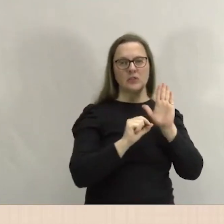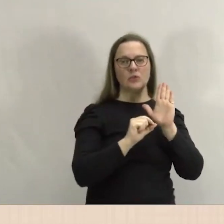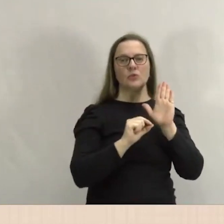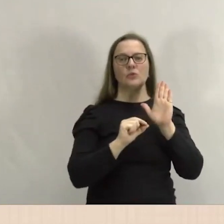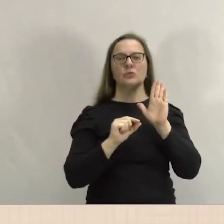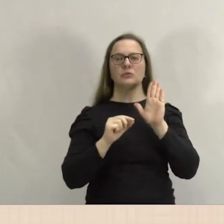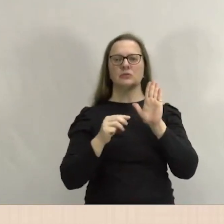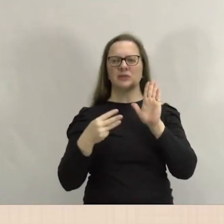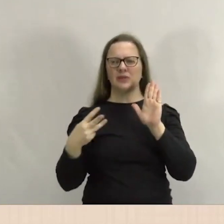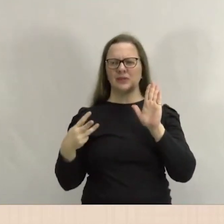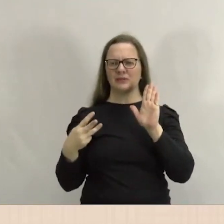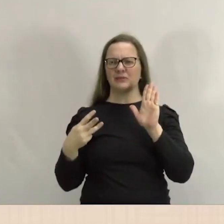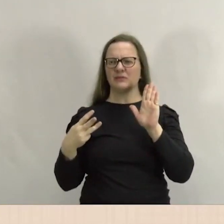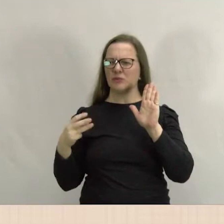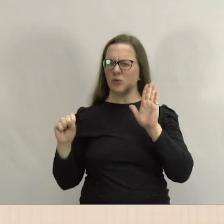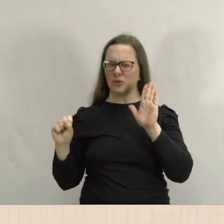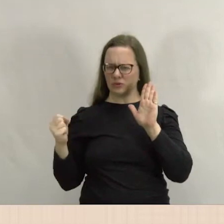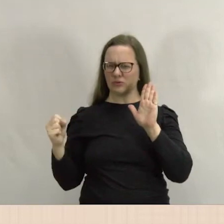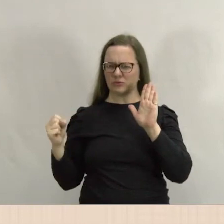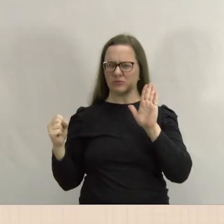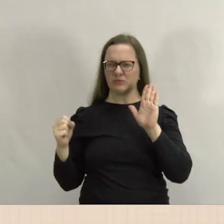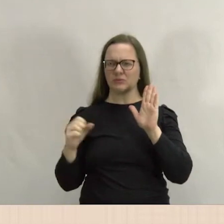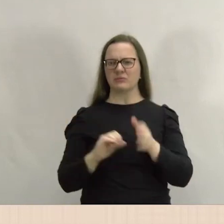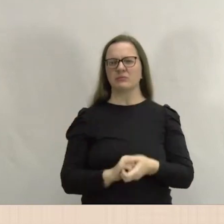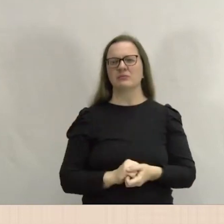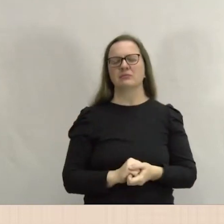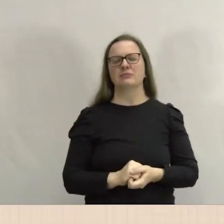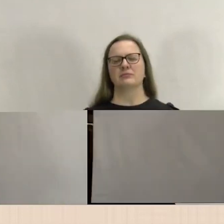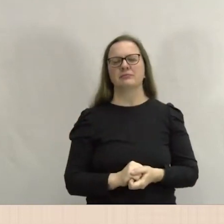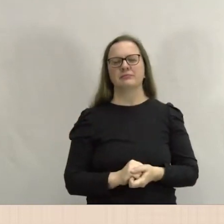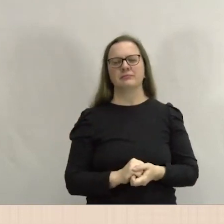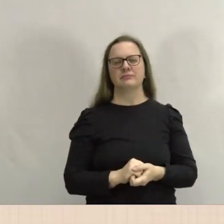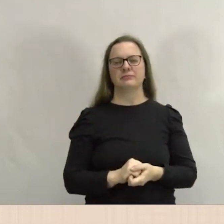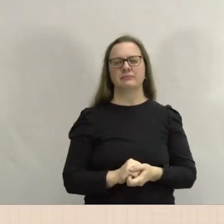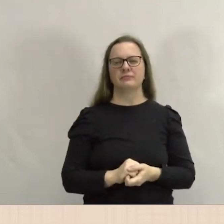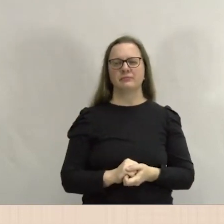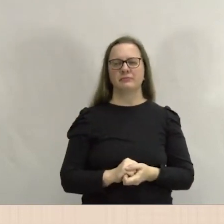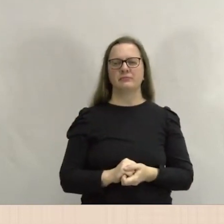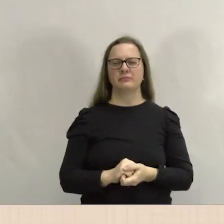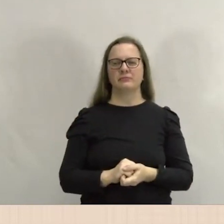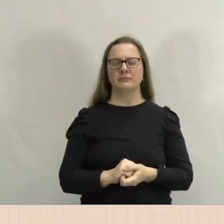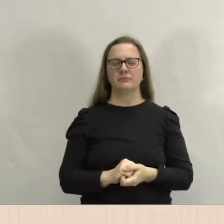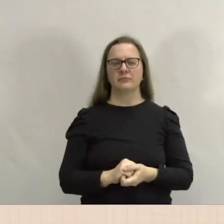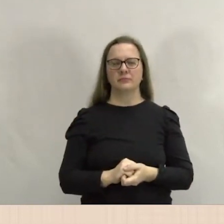3, versículos 4, 7 a 8 e versículo 10.